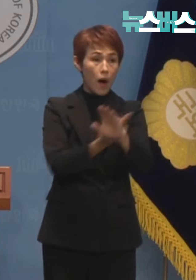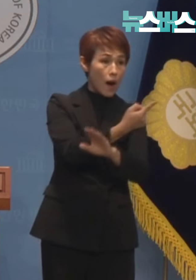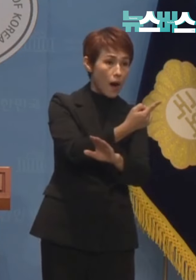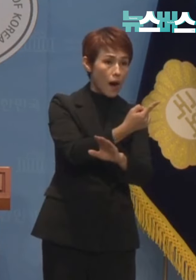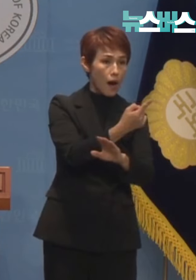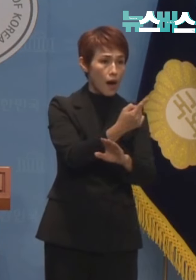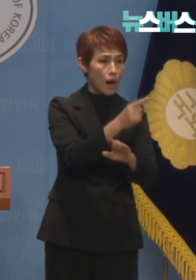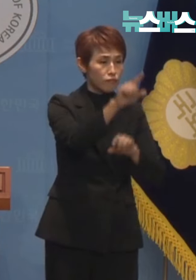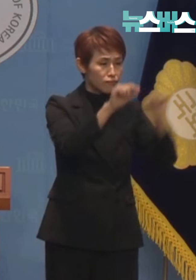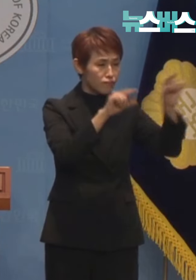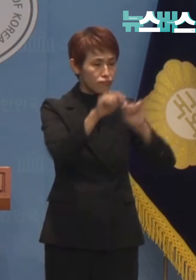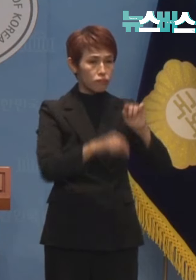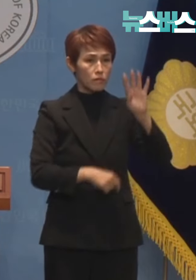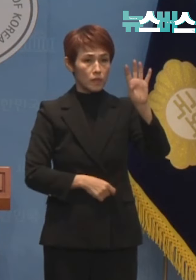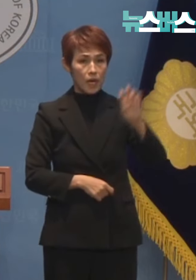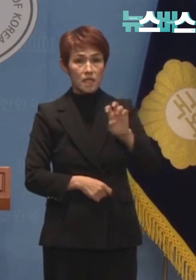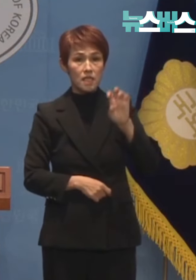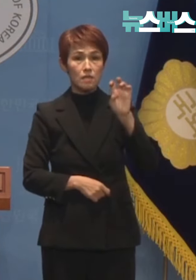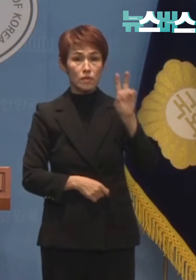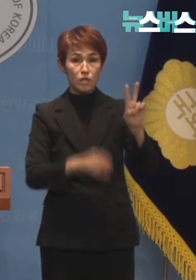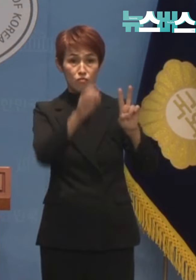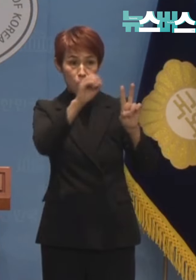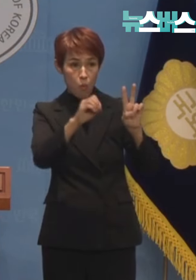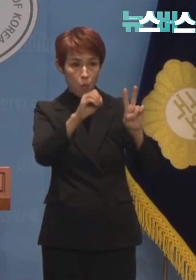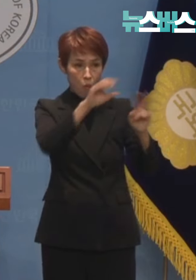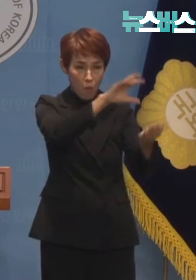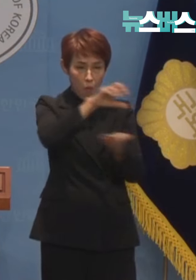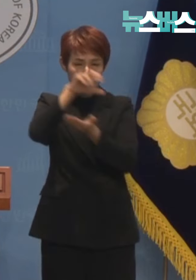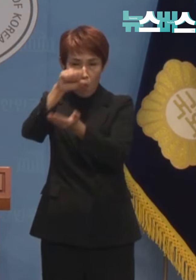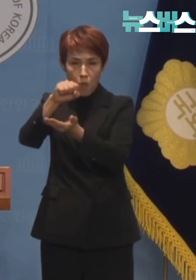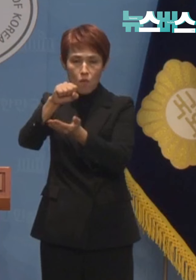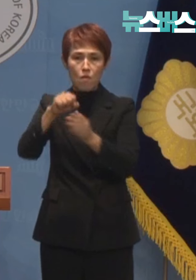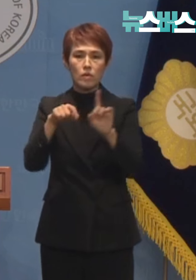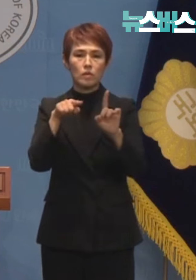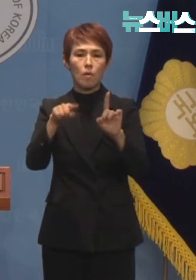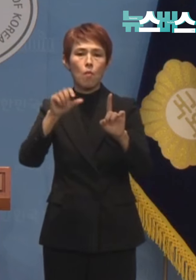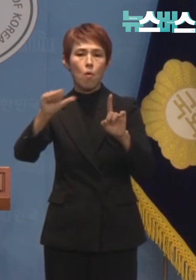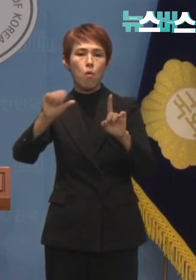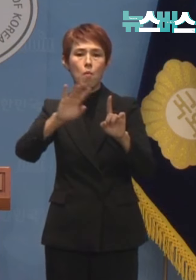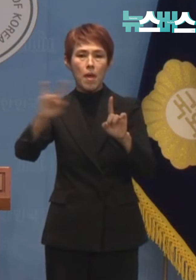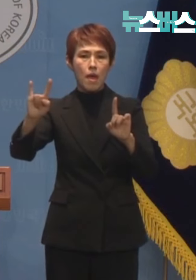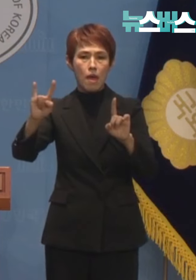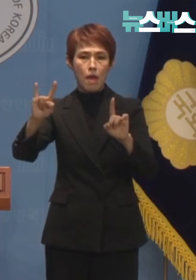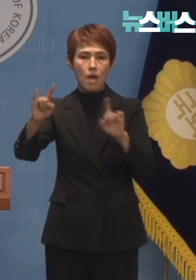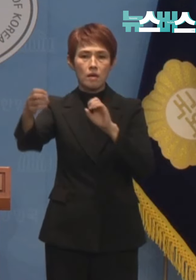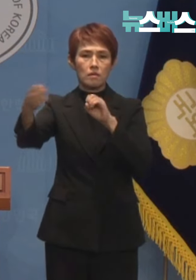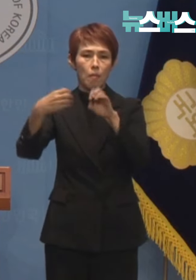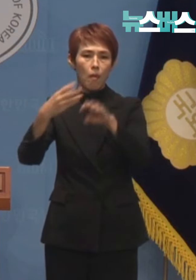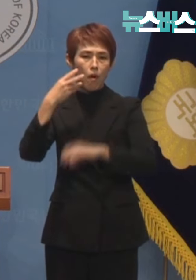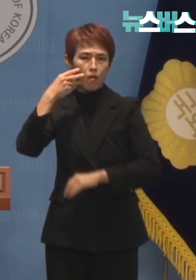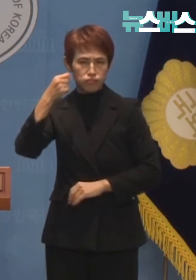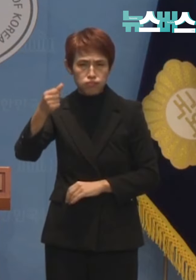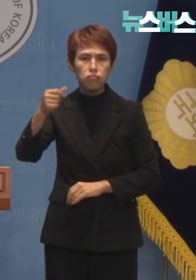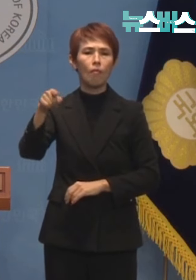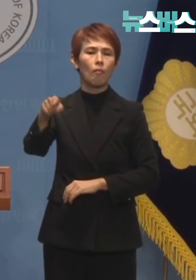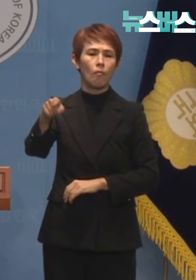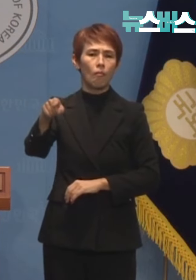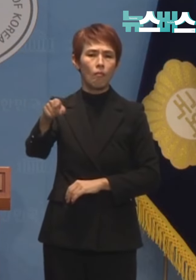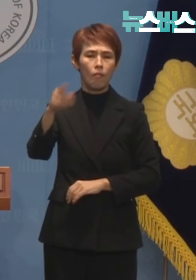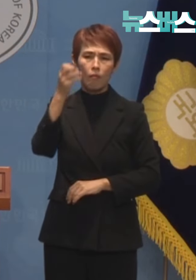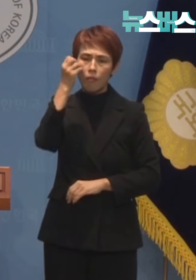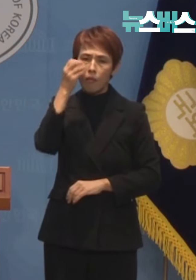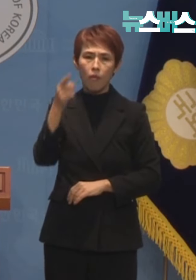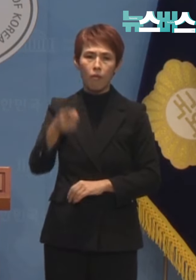여론조사의 42%에 불과한 표본으로 1.5배 이상의 더 높은 응답률을 보이는 것으로